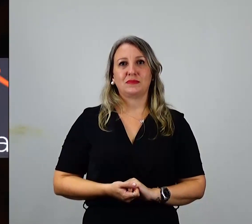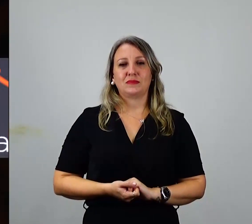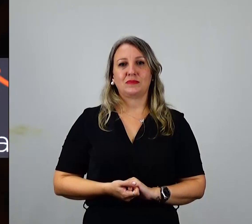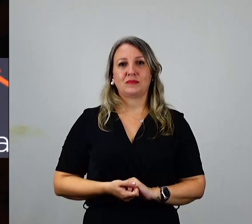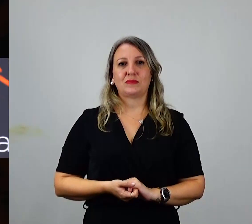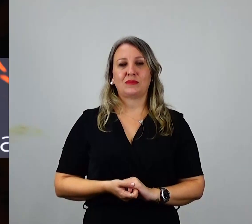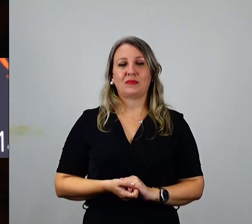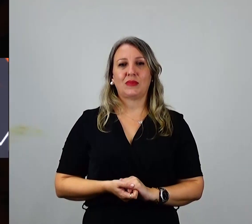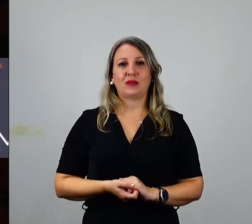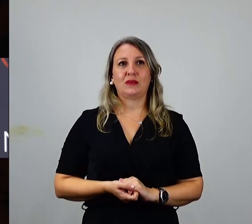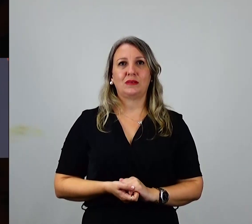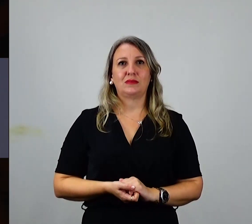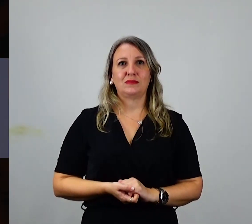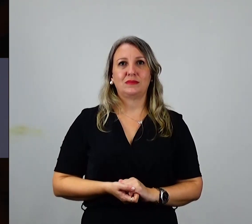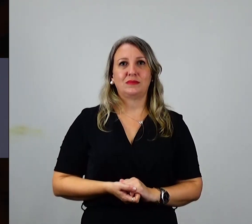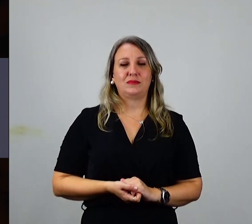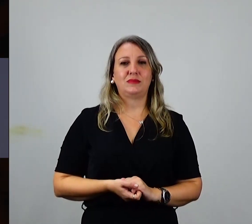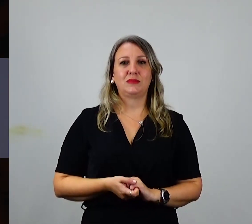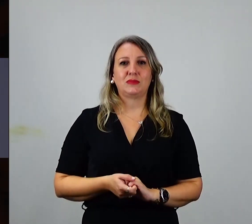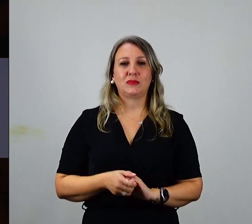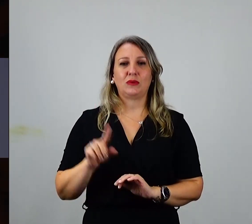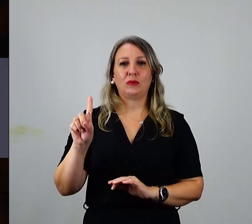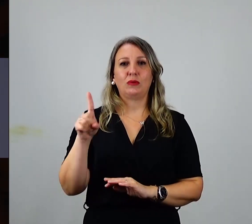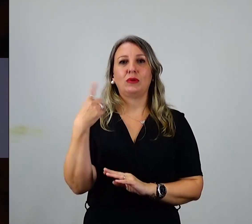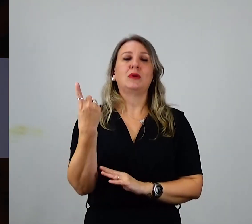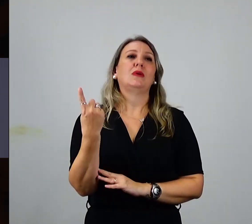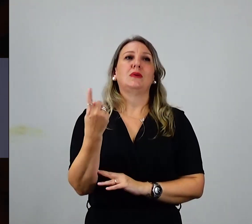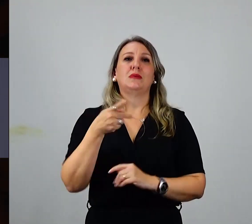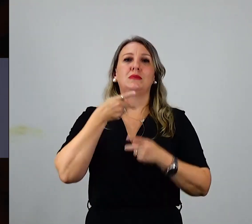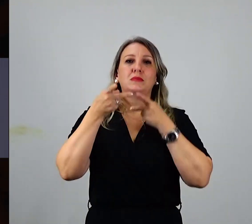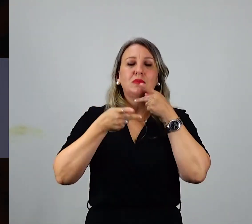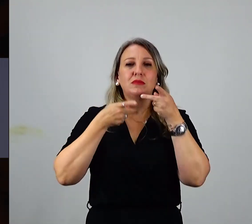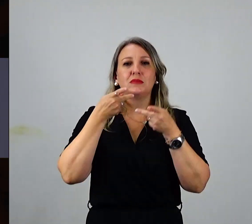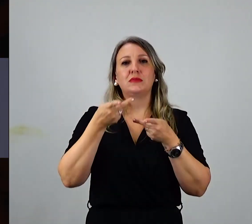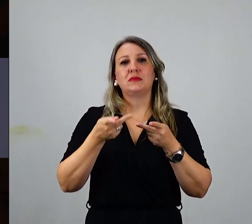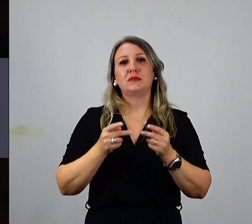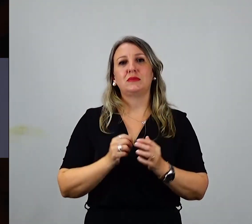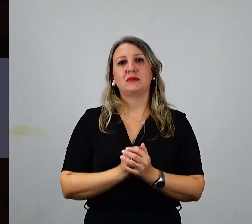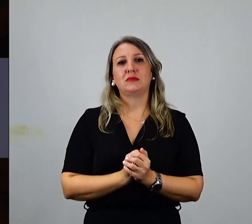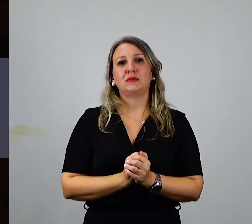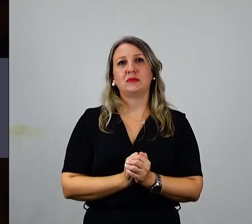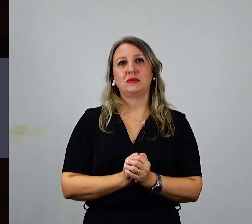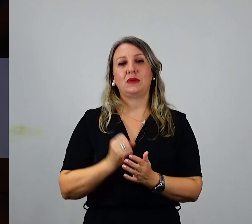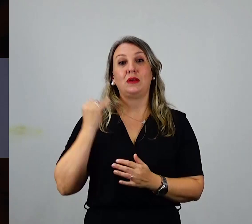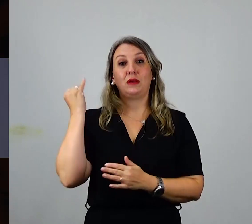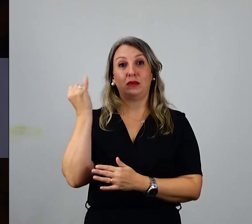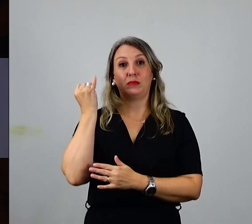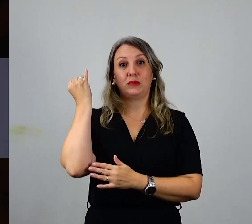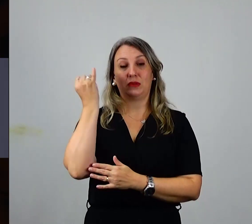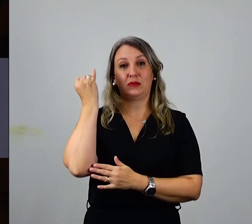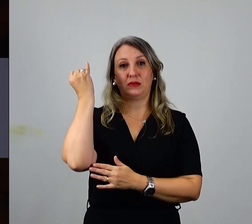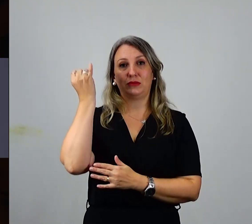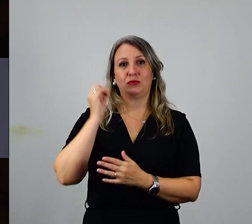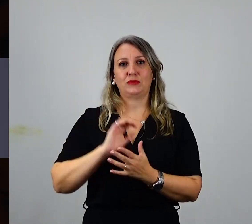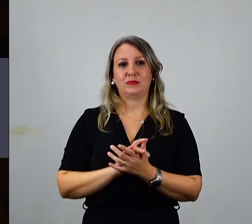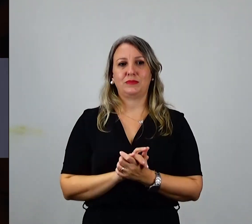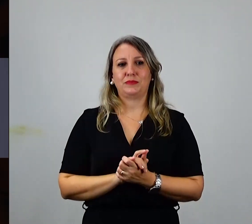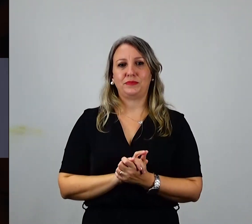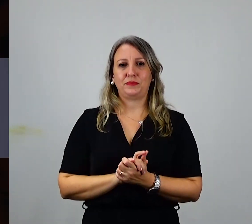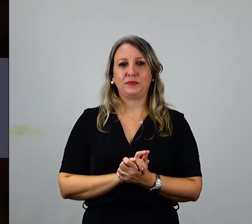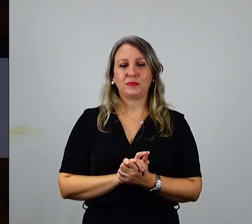Eu quero falar uma última coisa com vocês. Embora essa seja uma experiência pessoal,